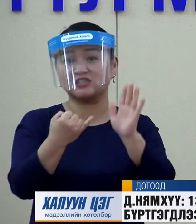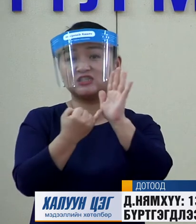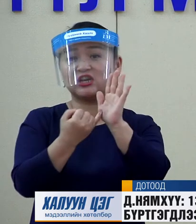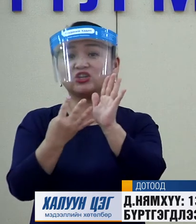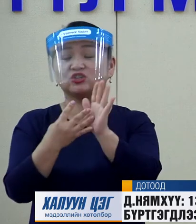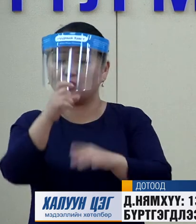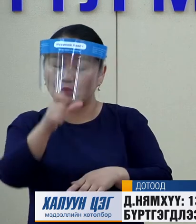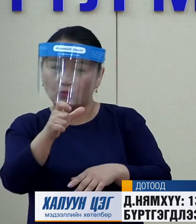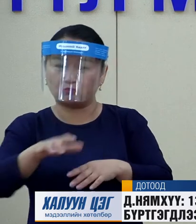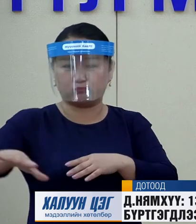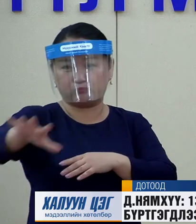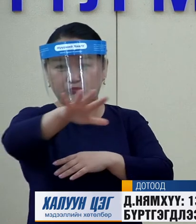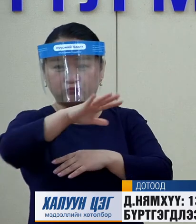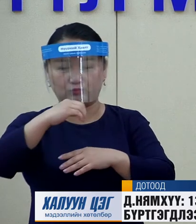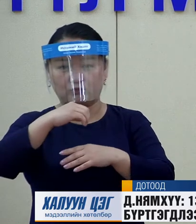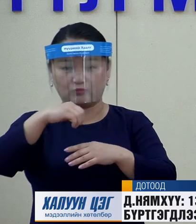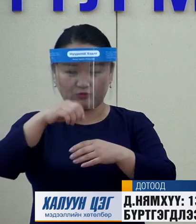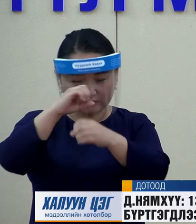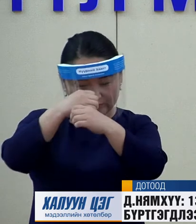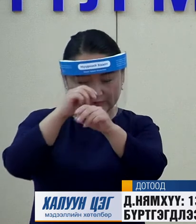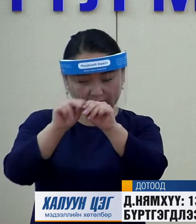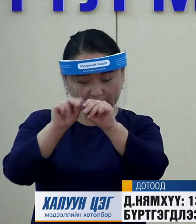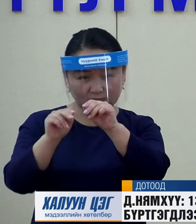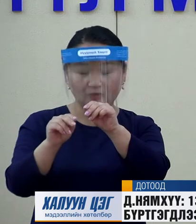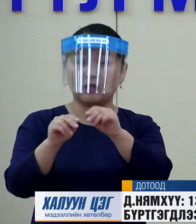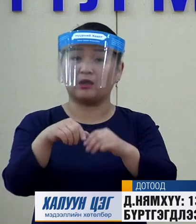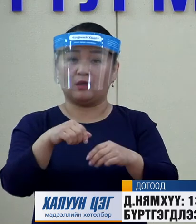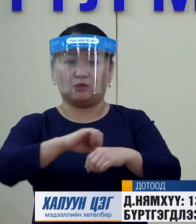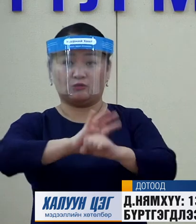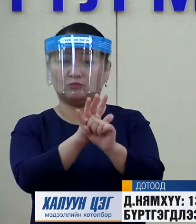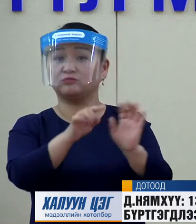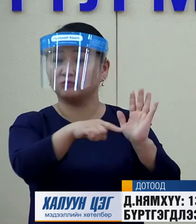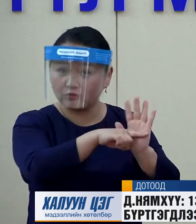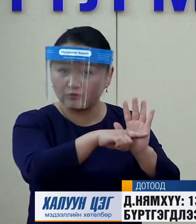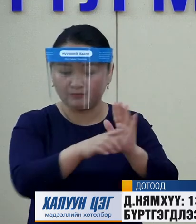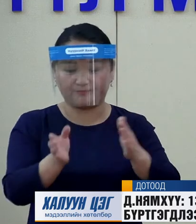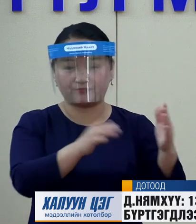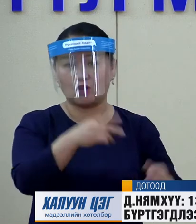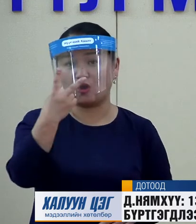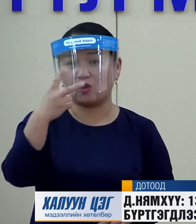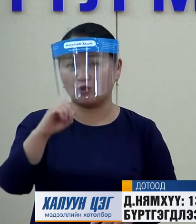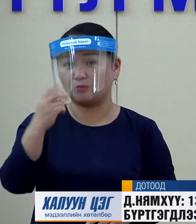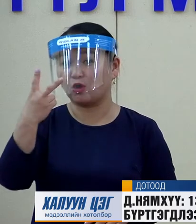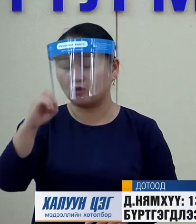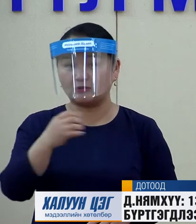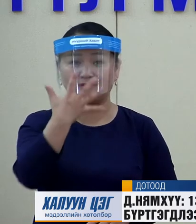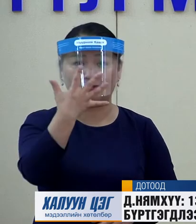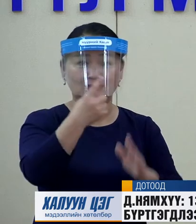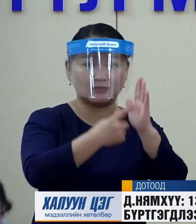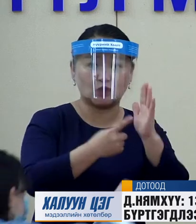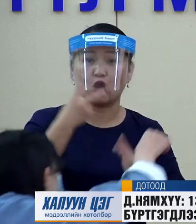хүний давтан шинжилгээнүүдэд коронавирус илрээгүй. За, харин 2020 оны 5 сарын